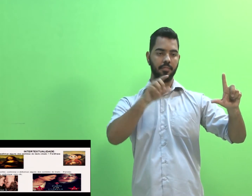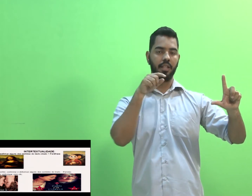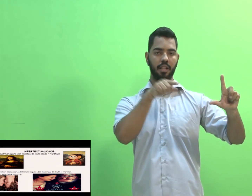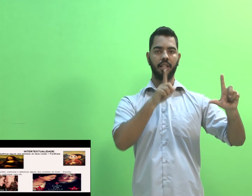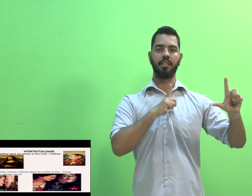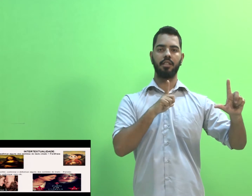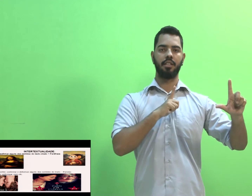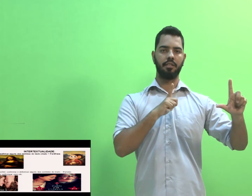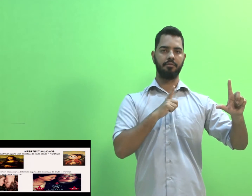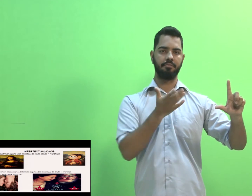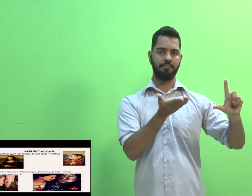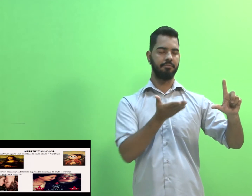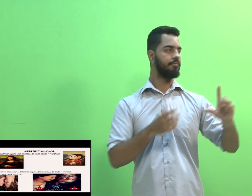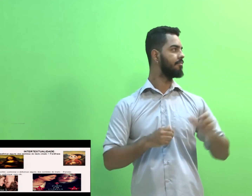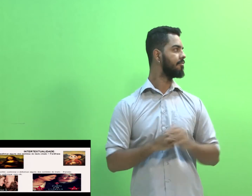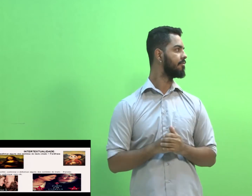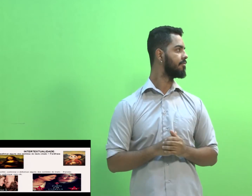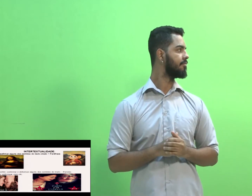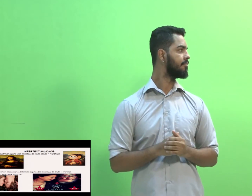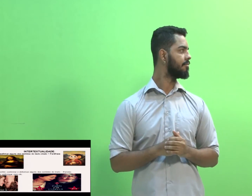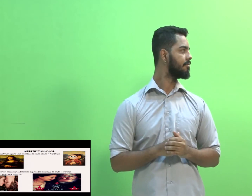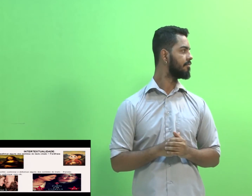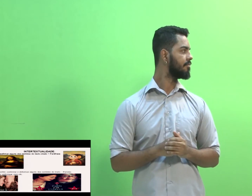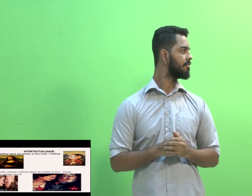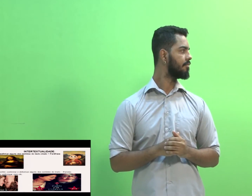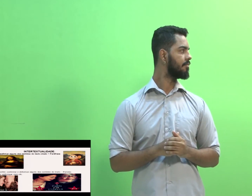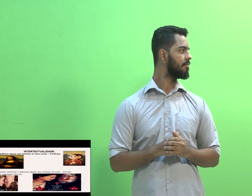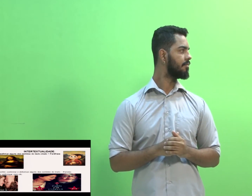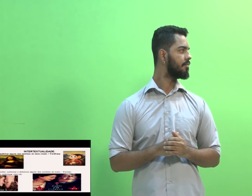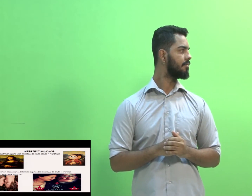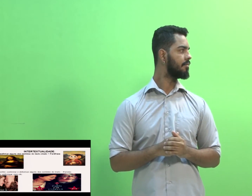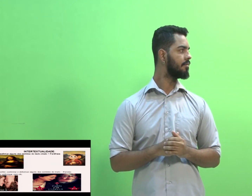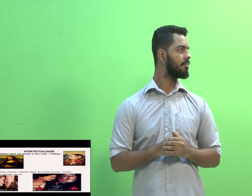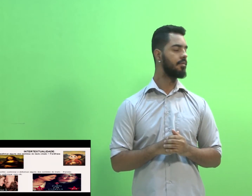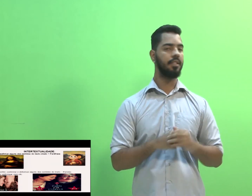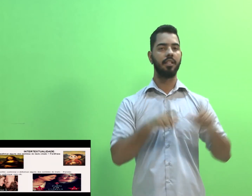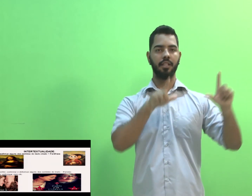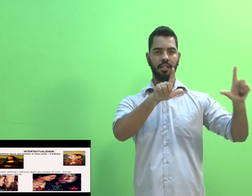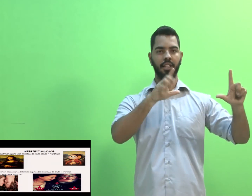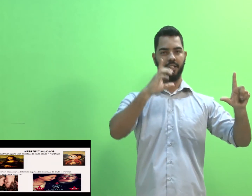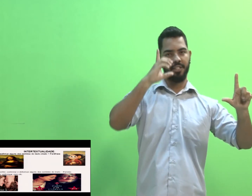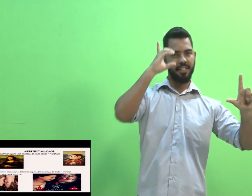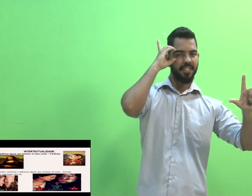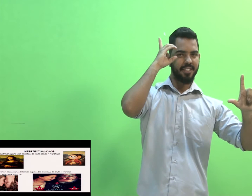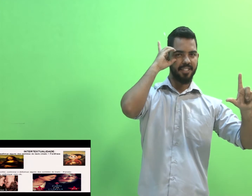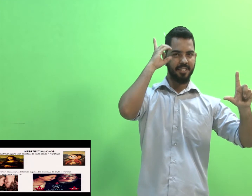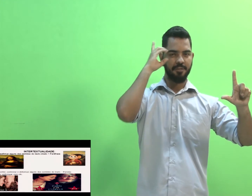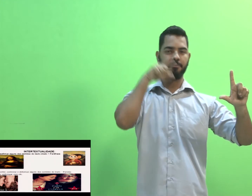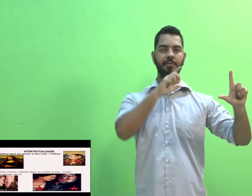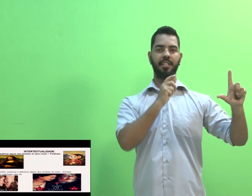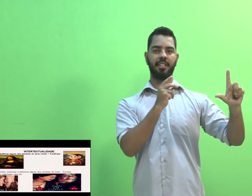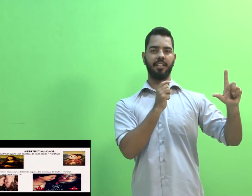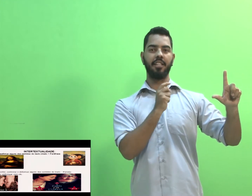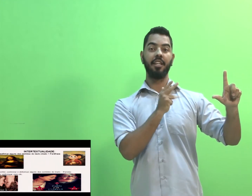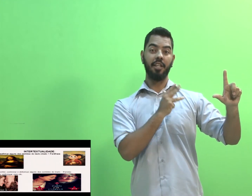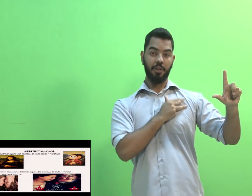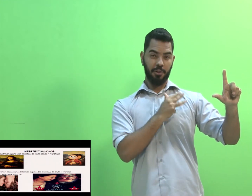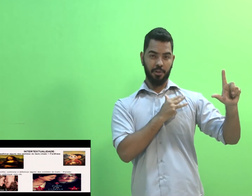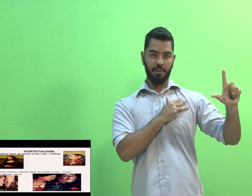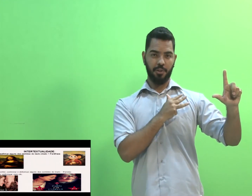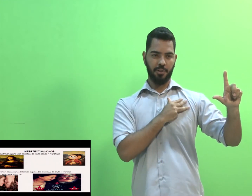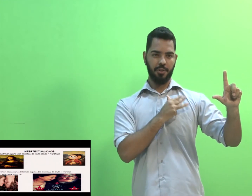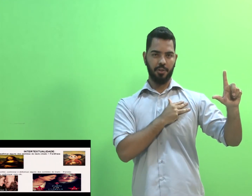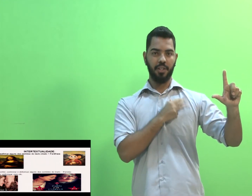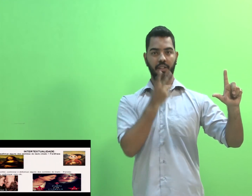Lula, e aí a frase "A culpa é das estrelas", não é? Aludindo ao símbolo maior do partido